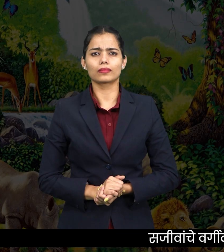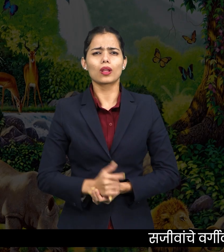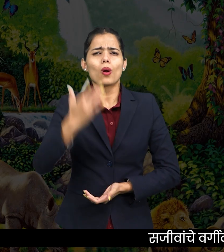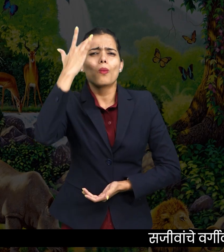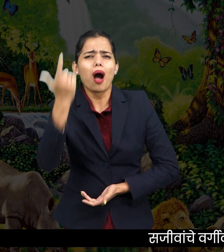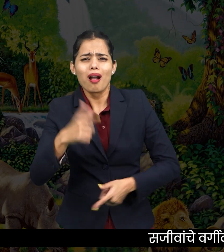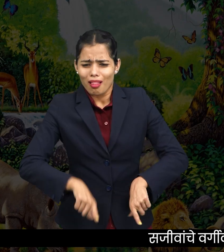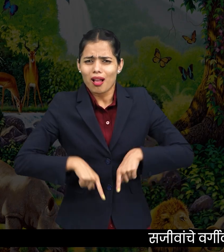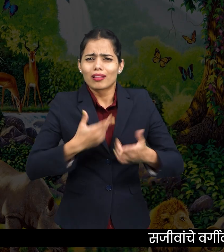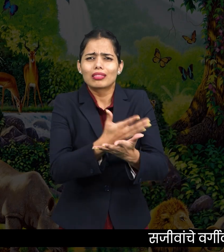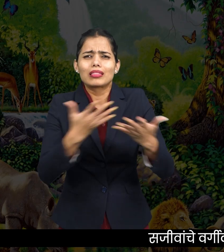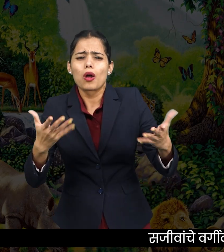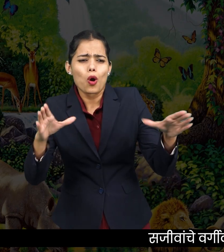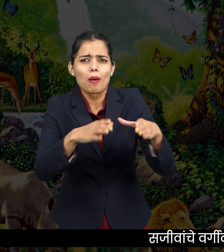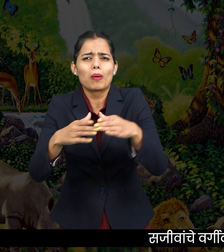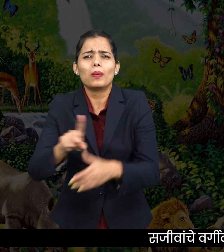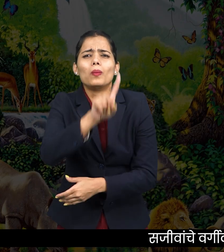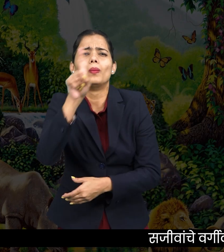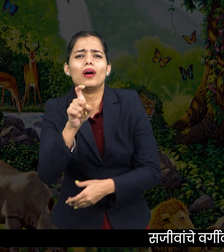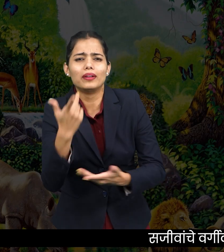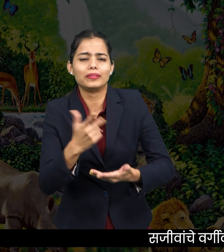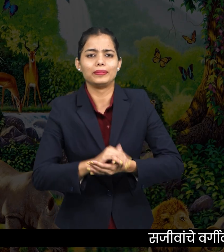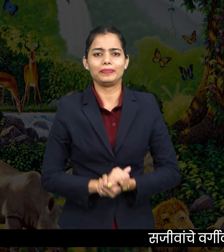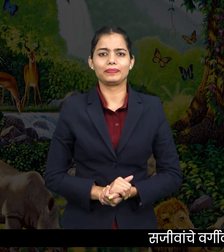सजीवांचे वर्गीकरण का केले जाते?